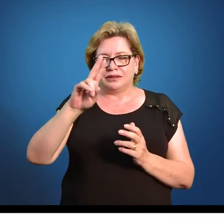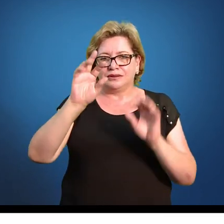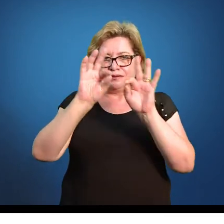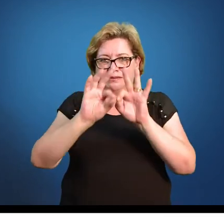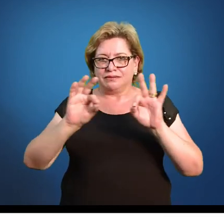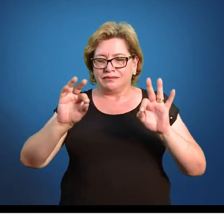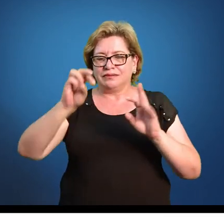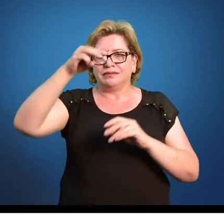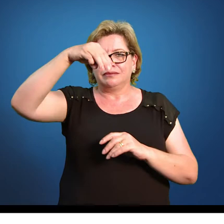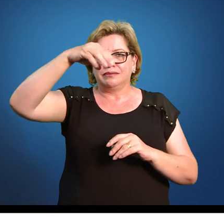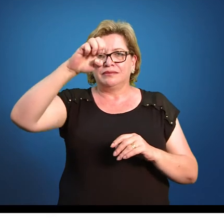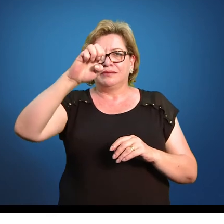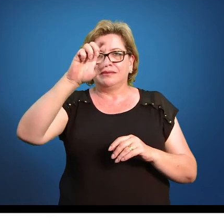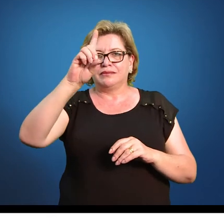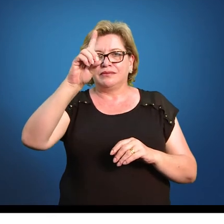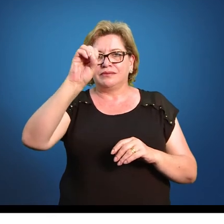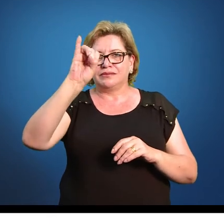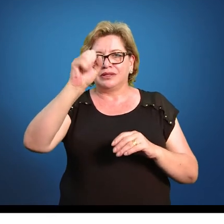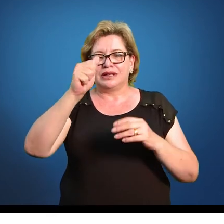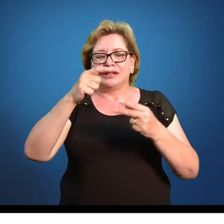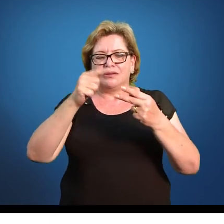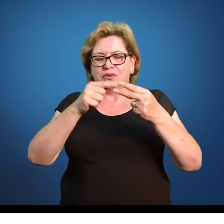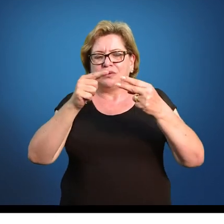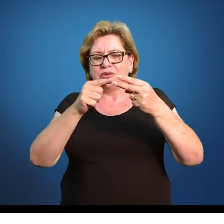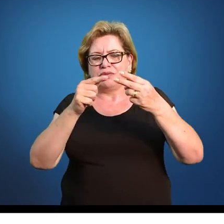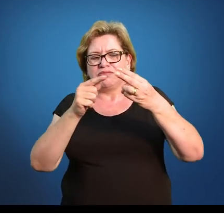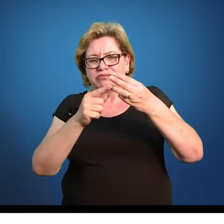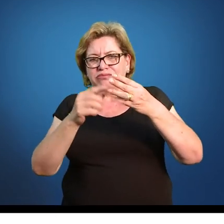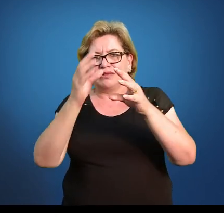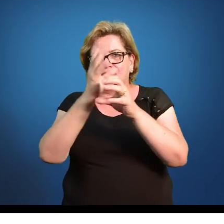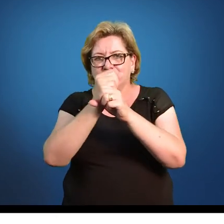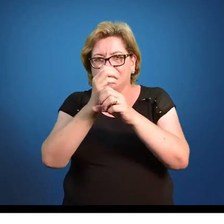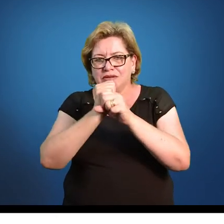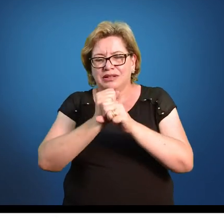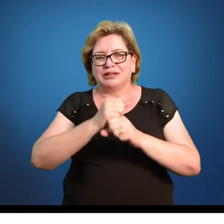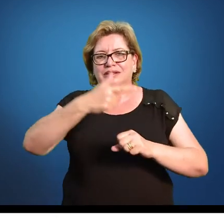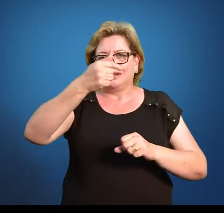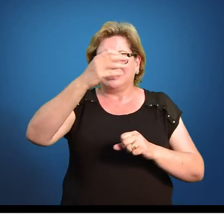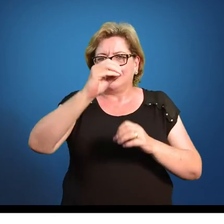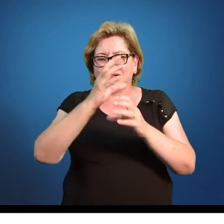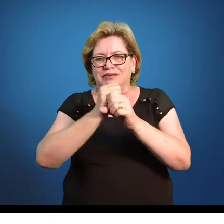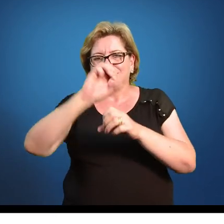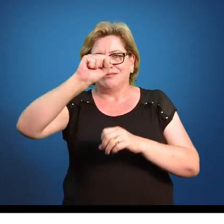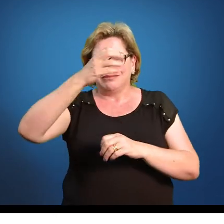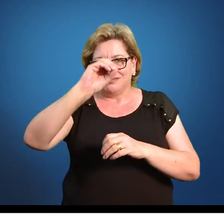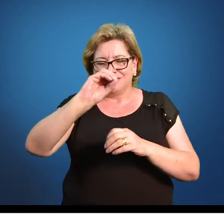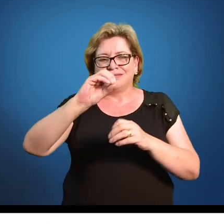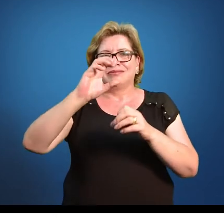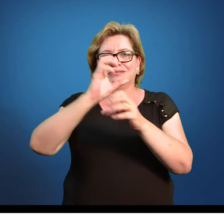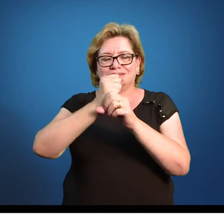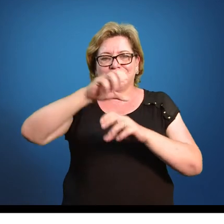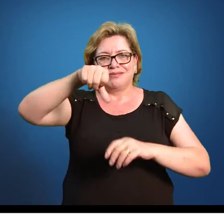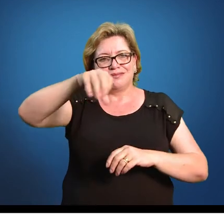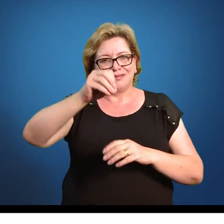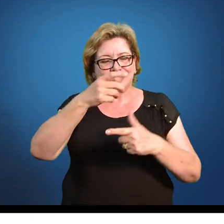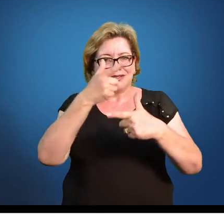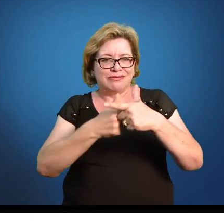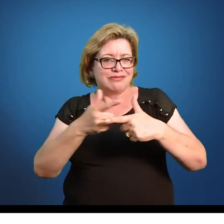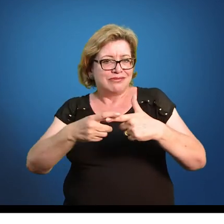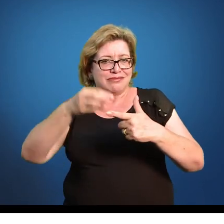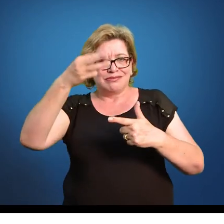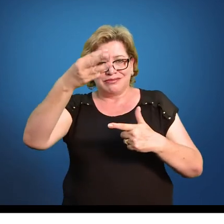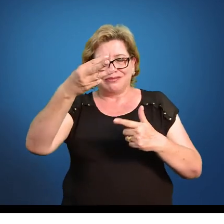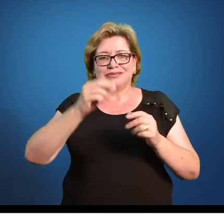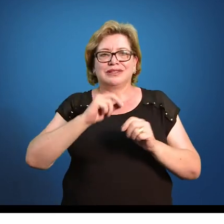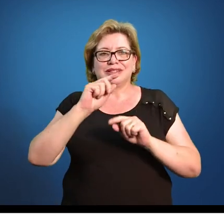simples, o que que nós faríamos? 70 mais 80 mais 90 e divido por 3 e acabou, né? Isso seria a média aritmética. Só que